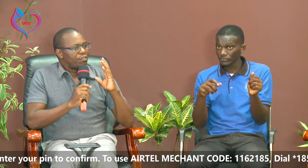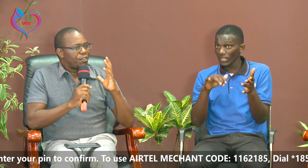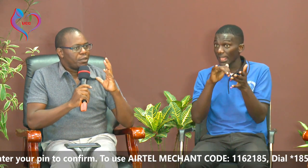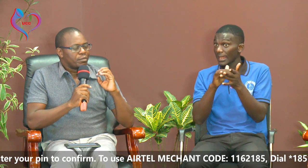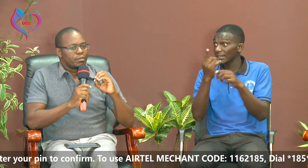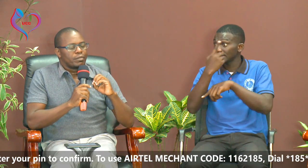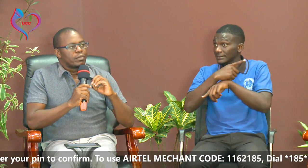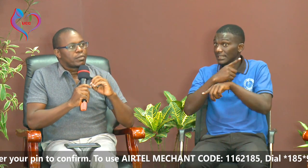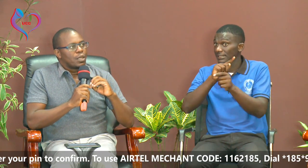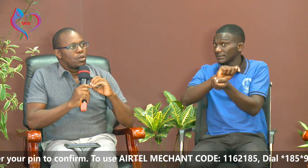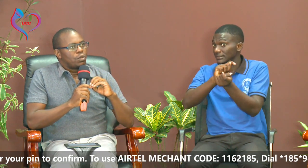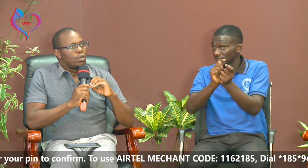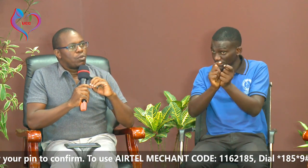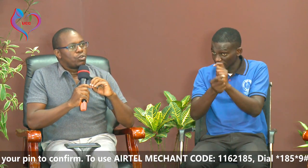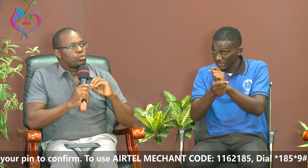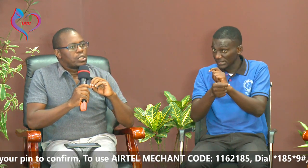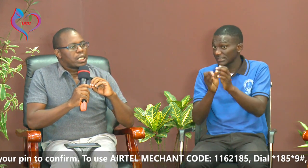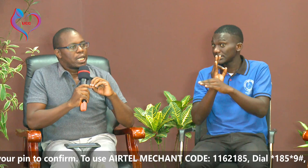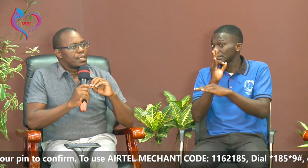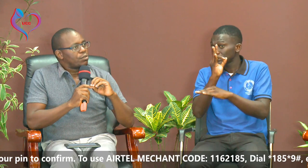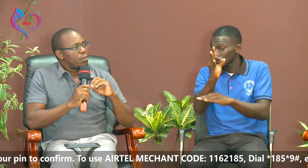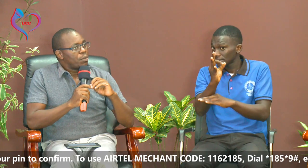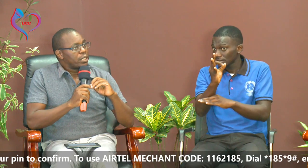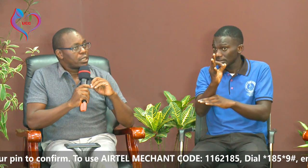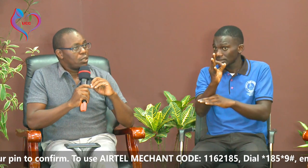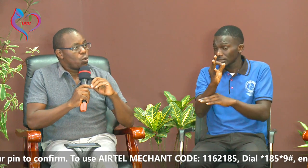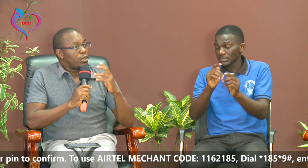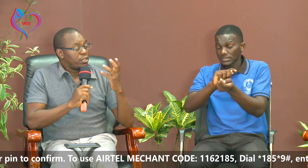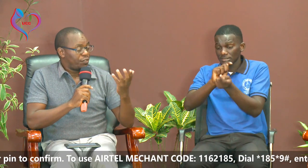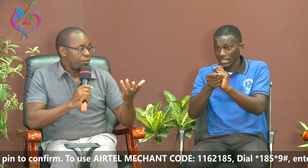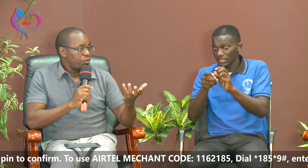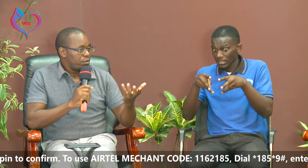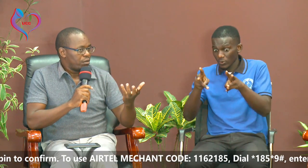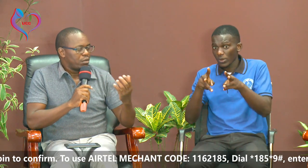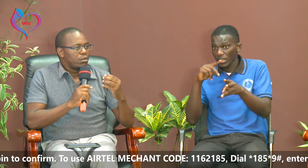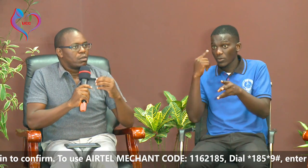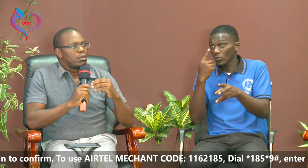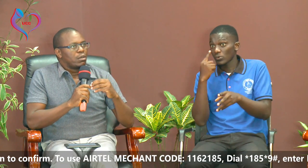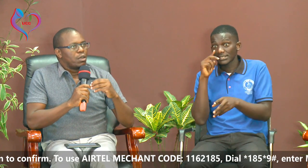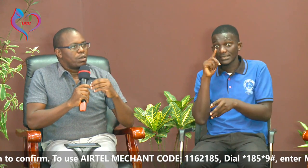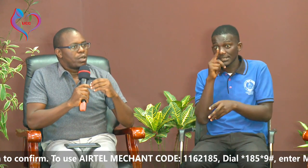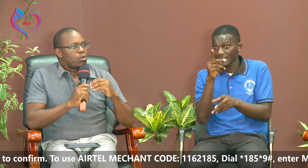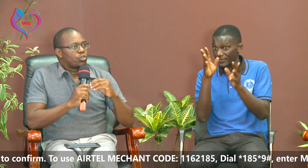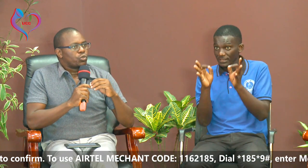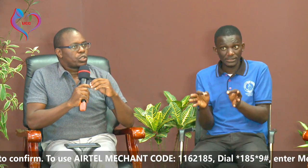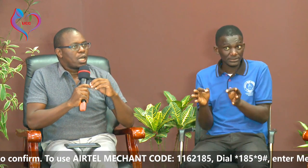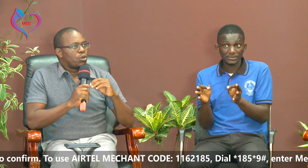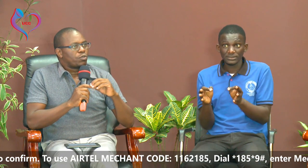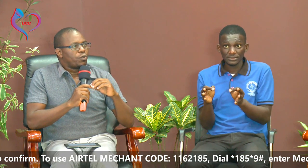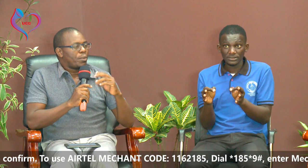gaffe. Lwelunako olukyusa engeri gye tulabamu ensi world view. Lwelunako olukyusa olutufuula abaana